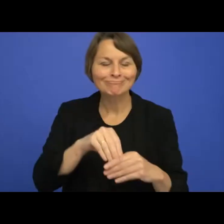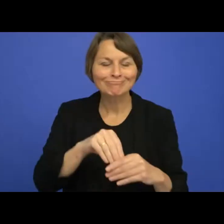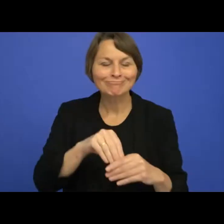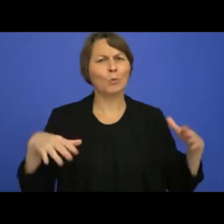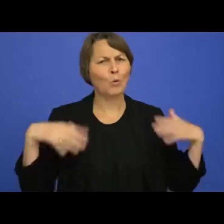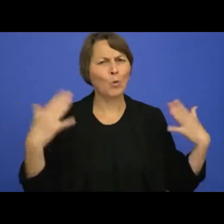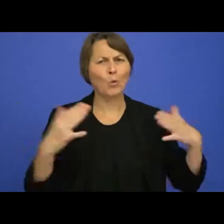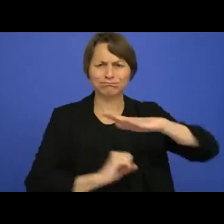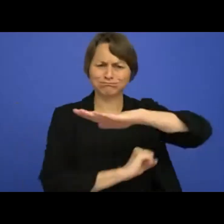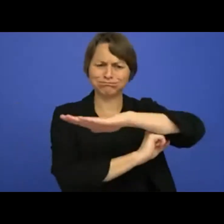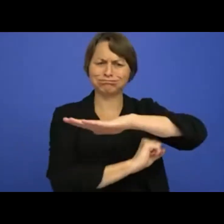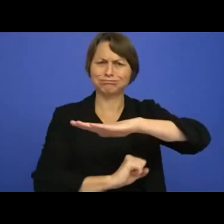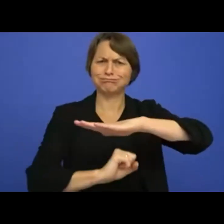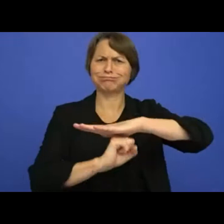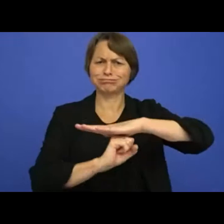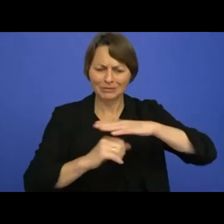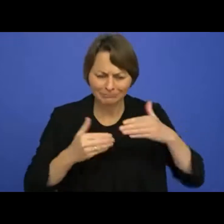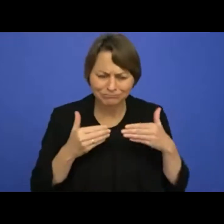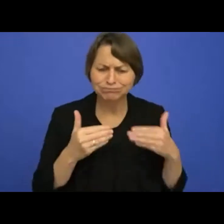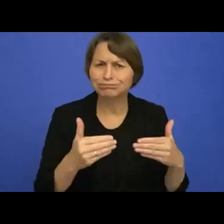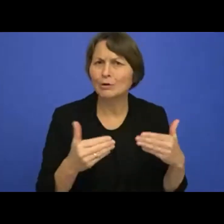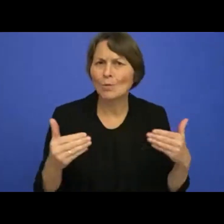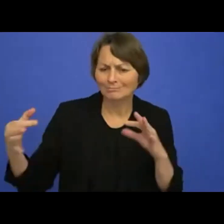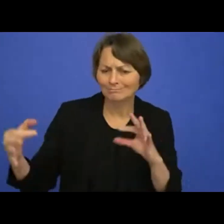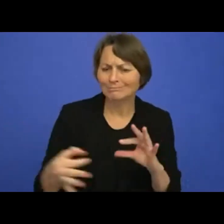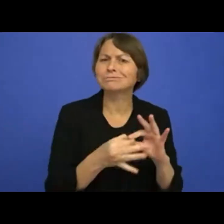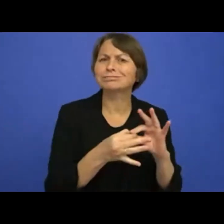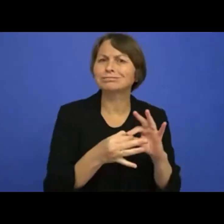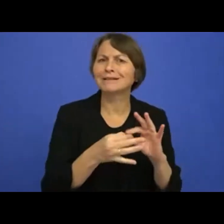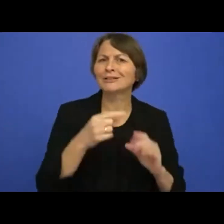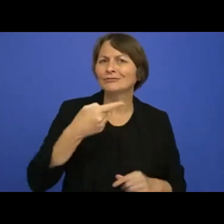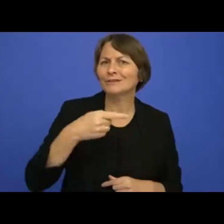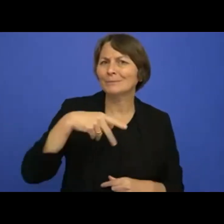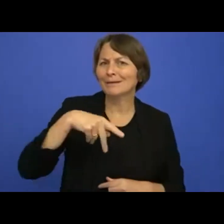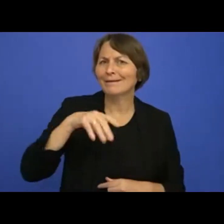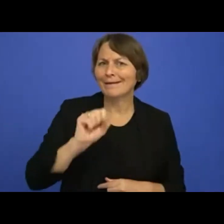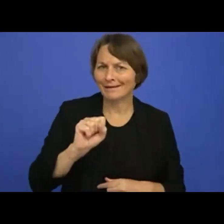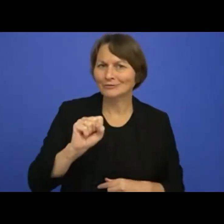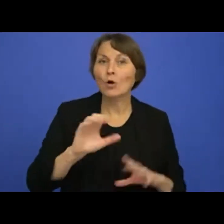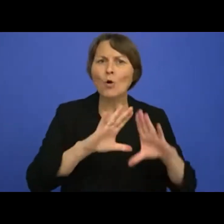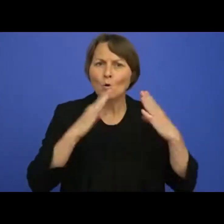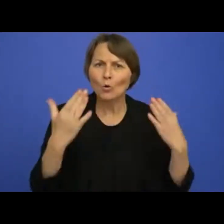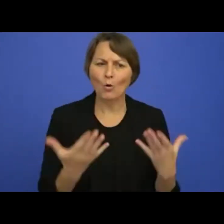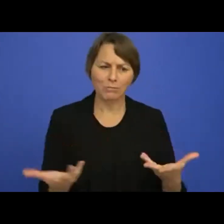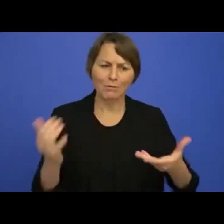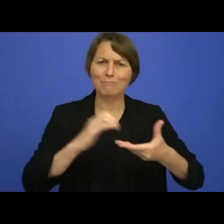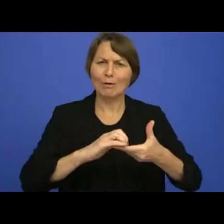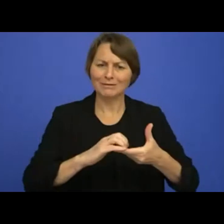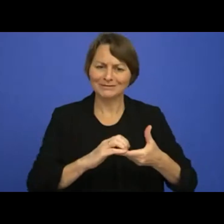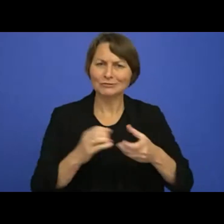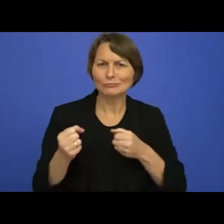rapports de l'UNESCO. Ce sont des documents sur lesquels nous allons pouvoir construire un nouveau